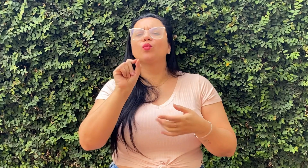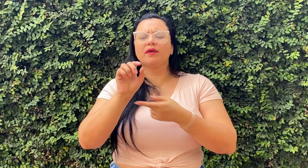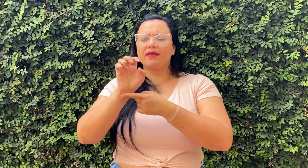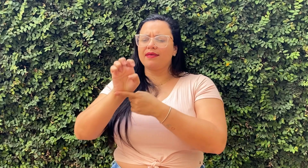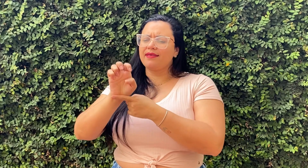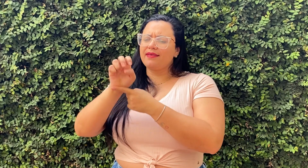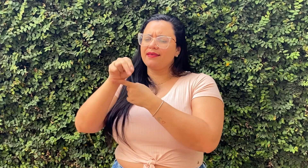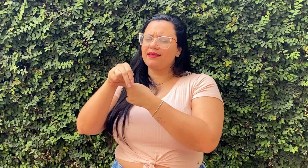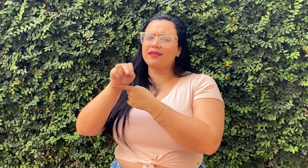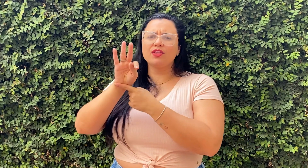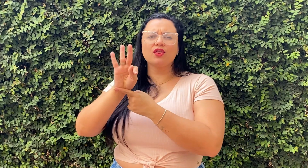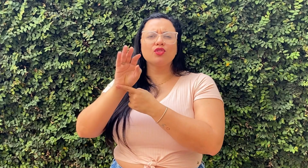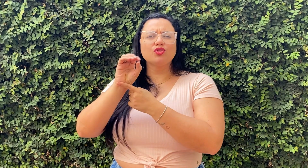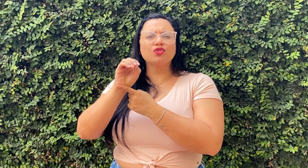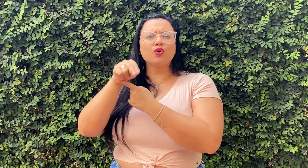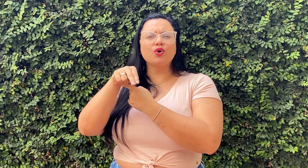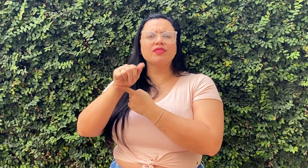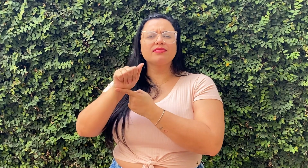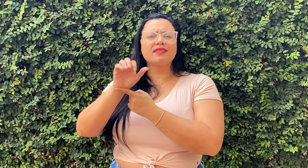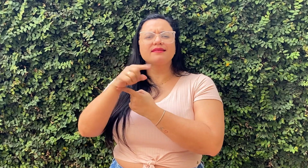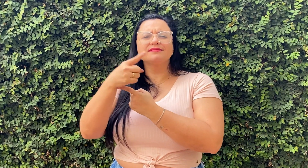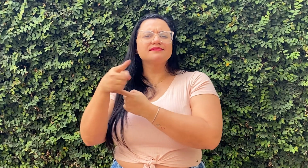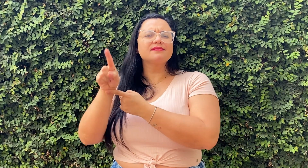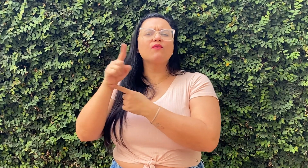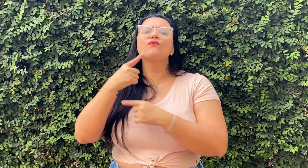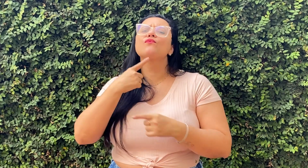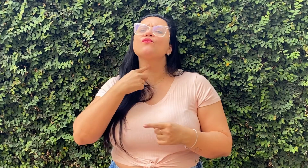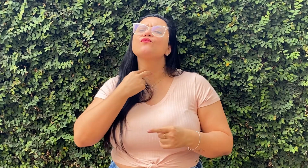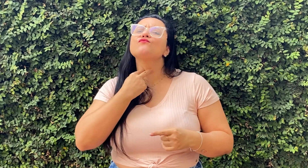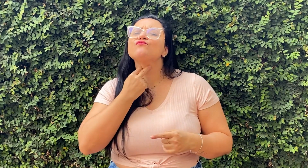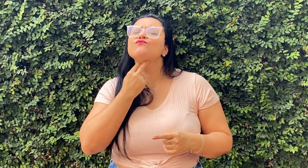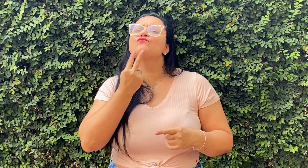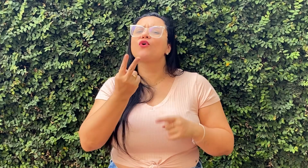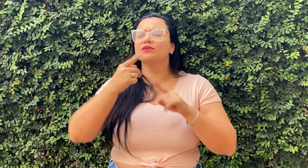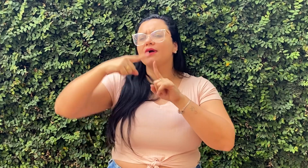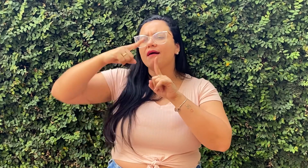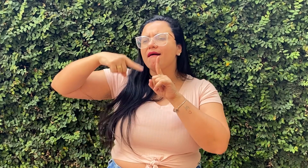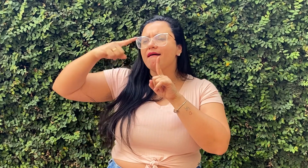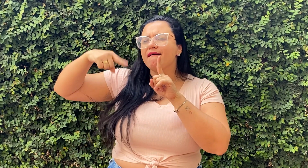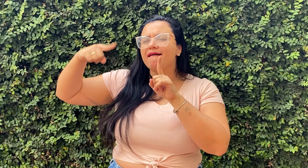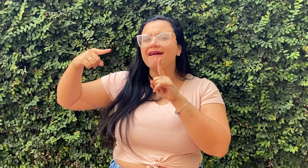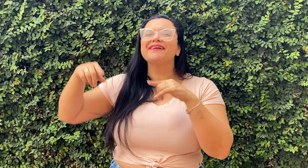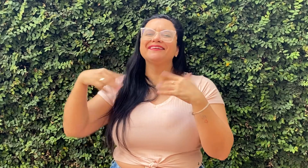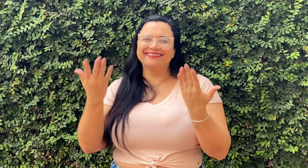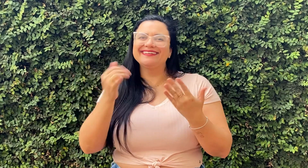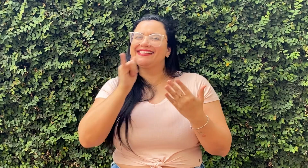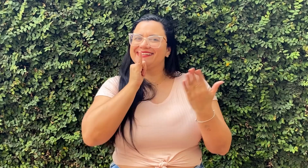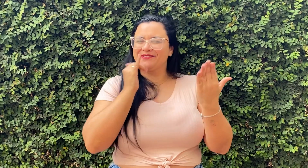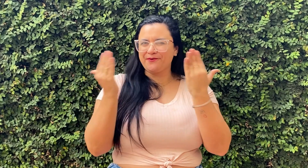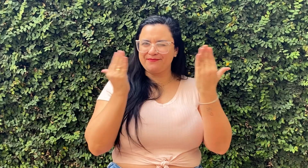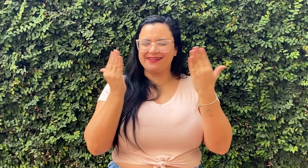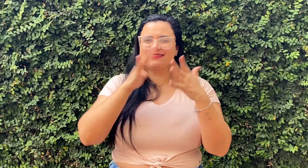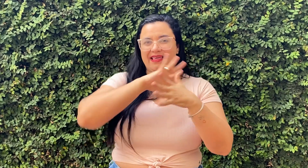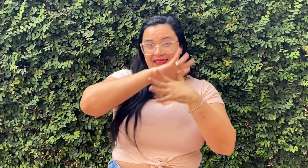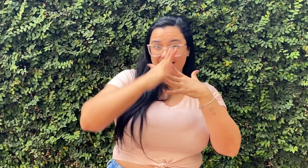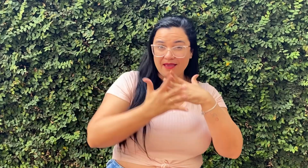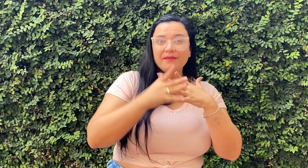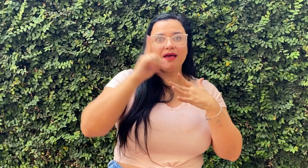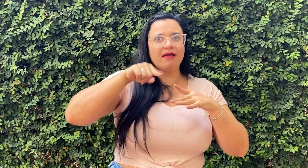sendo falado. É como se fosse a entonação da sua voz, que ela vai ser transmitida pelas suas